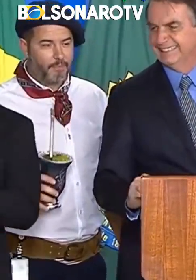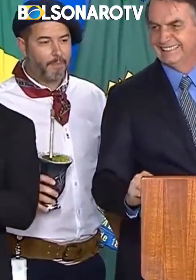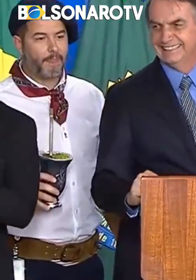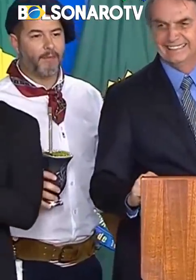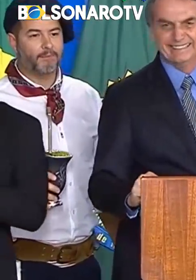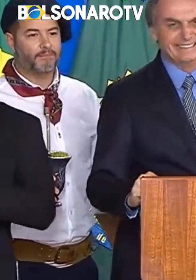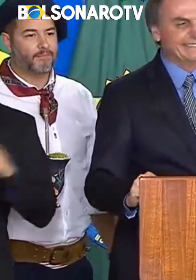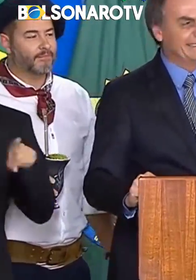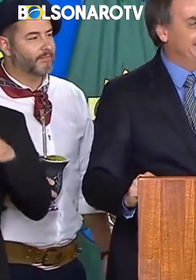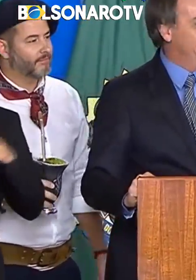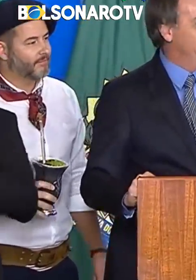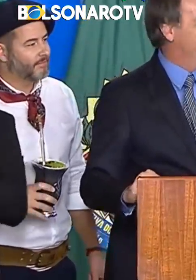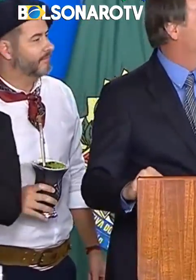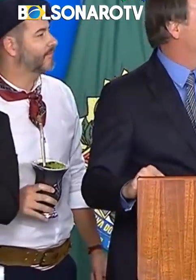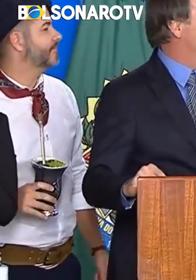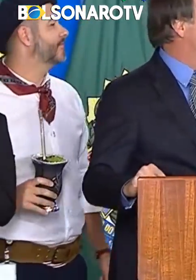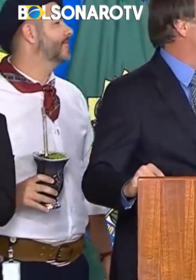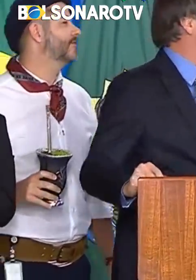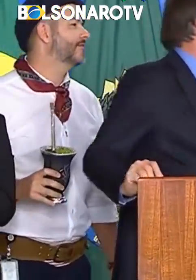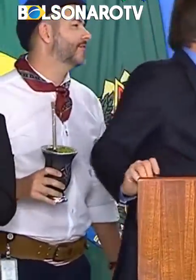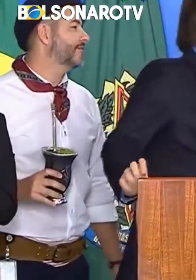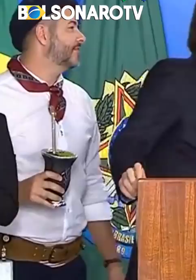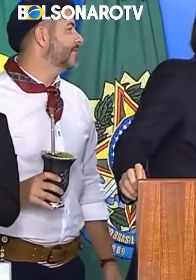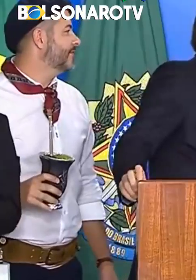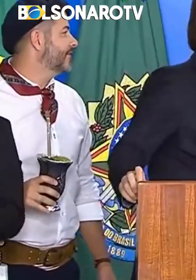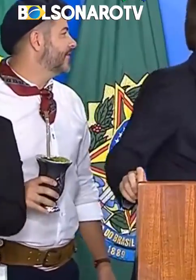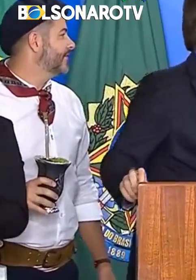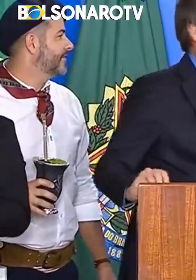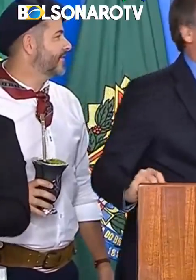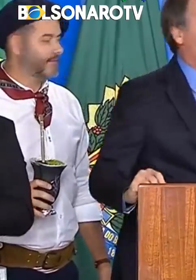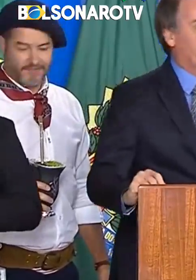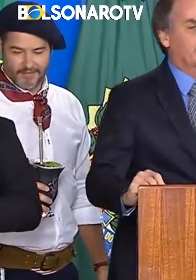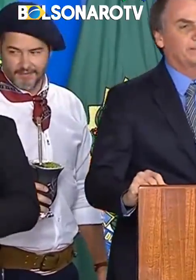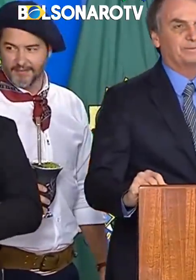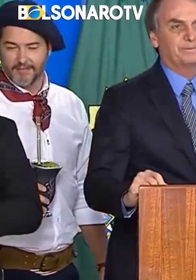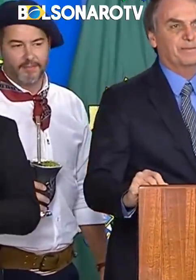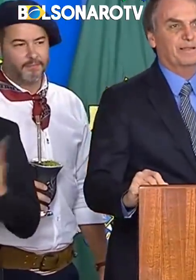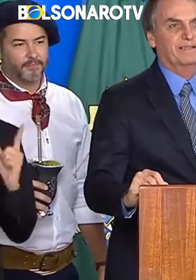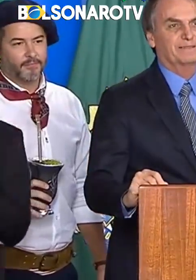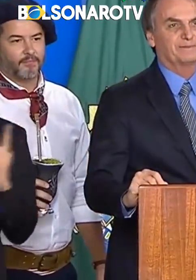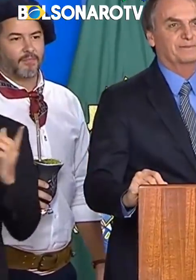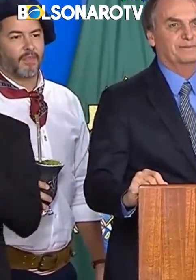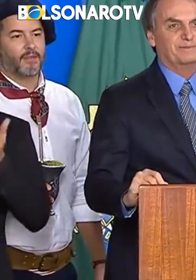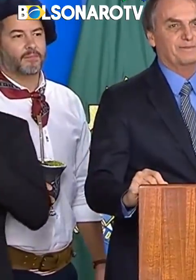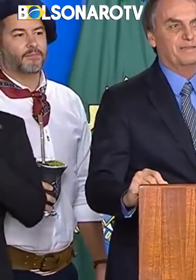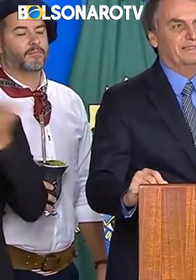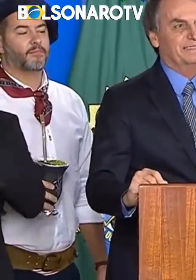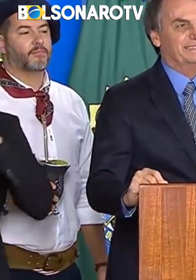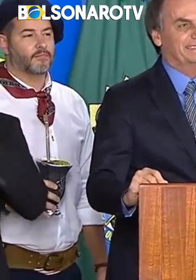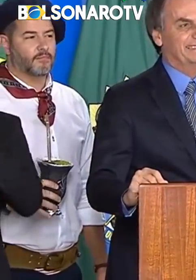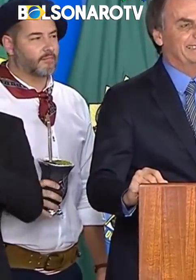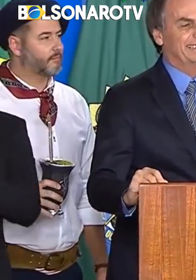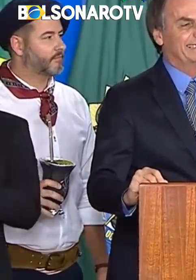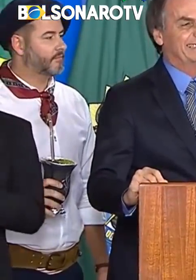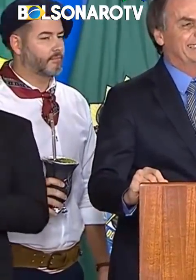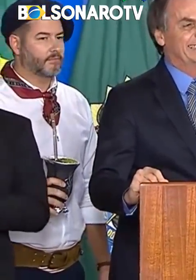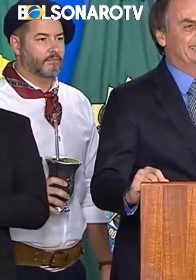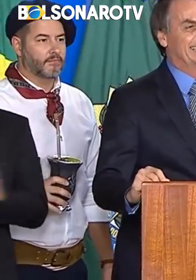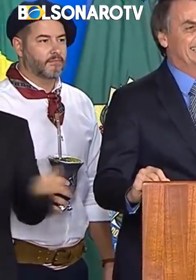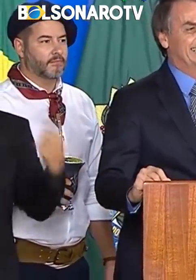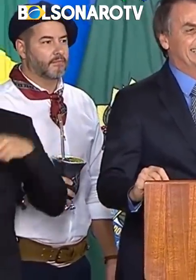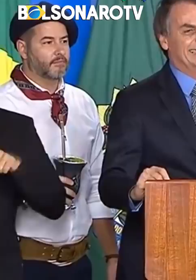uma música do Mano Lima, eu encurtei o verso melhor, me deixei menor. Mas é uma homenagem a todos os brasileiros que estão fazendo o que o senhor está fazendo